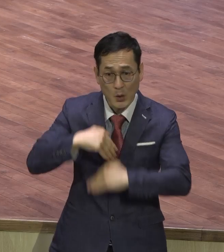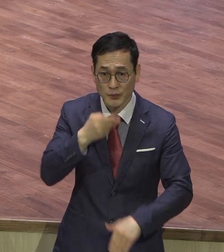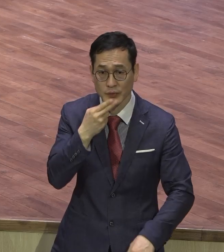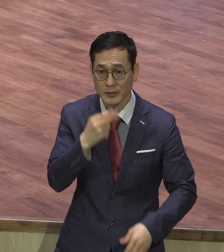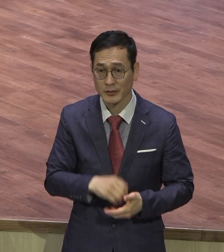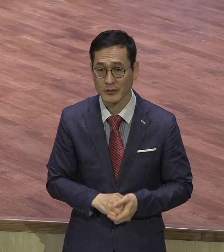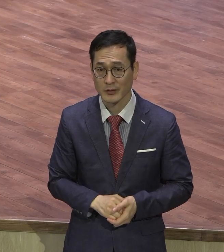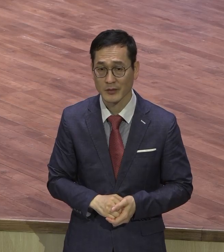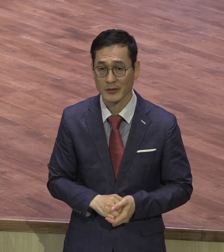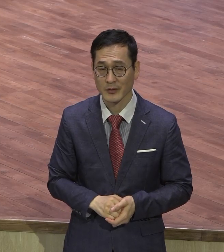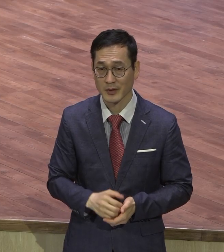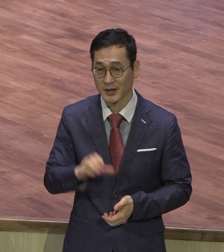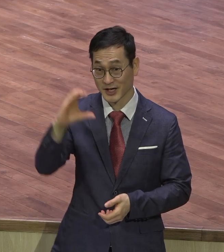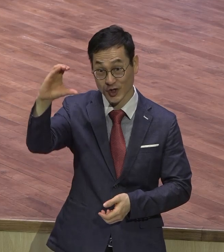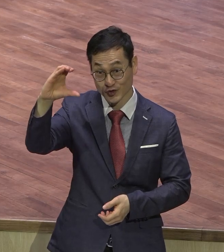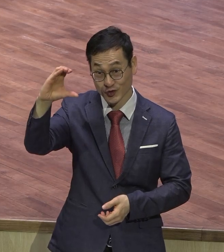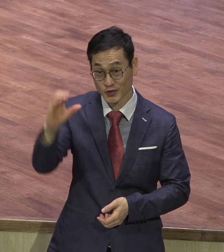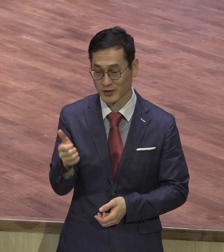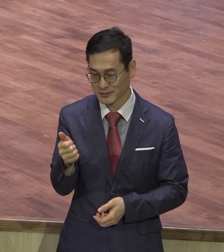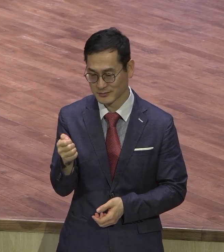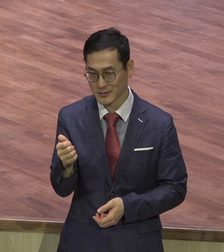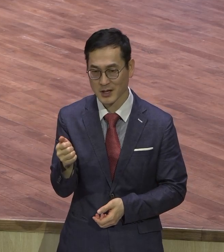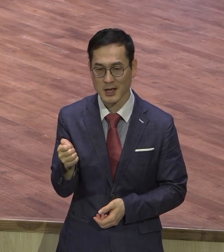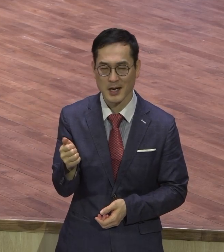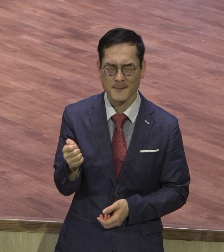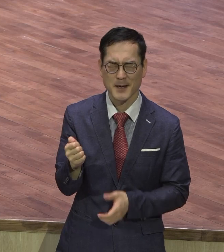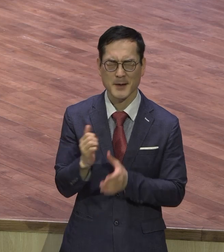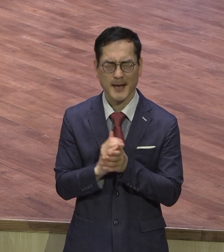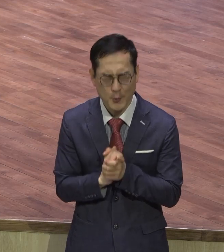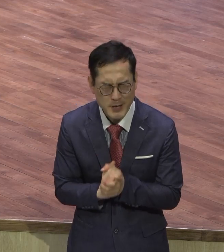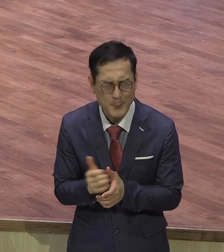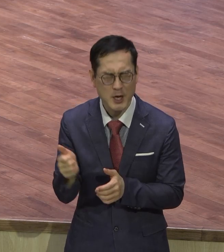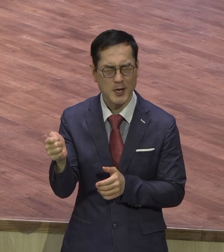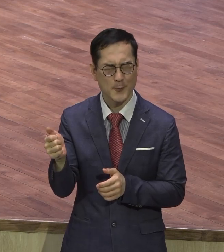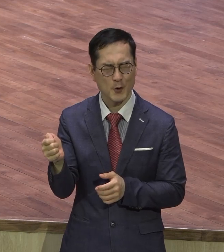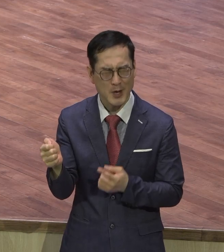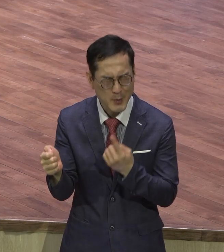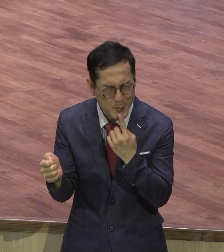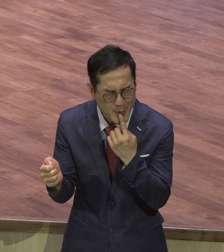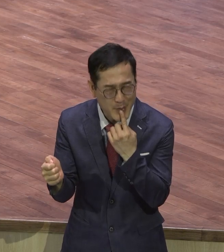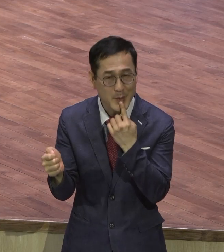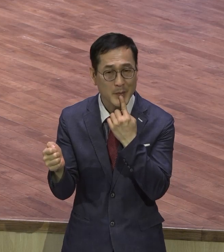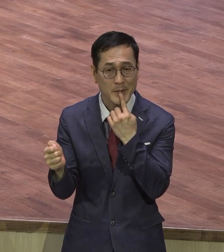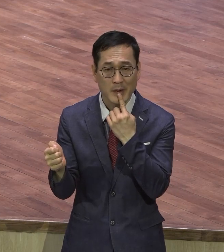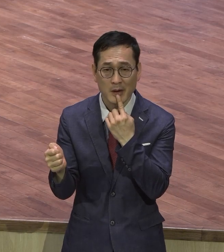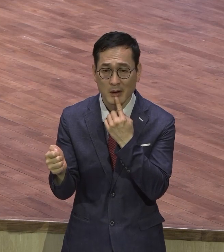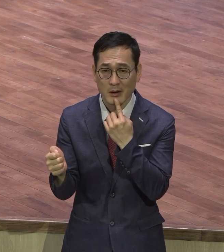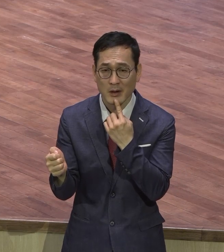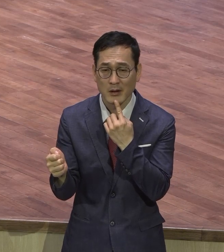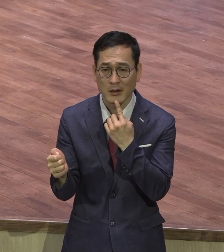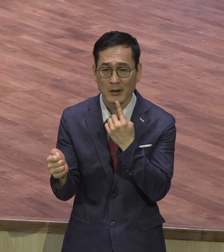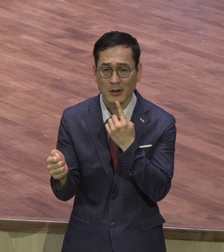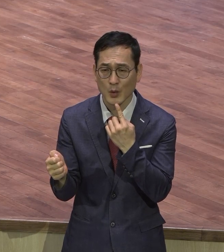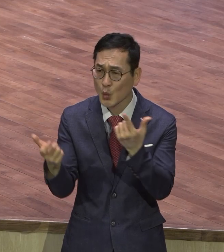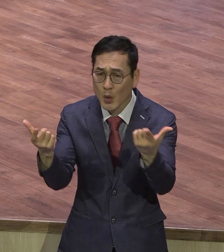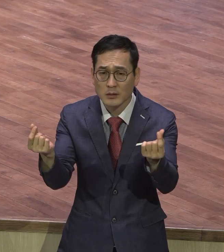반복해서 계속 기도문을 외우잖아요. 거의 다 천주교 불교는 같은 거예요. 똑같은 염주